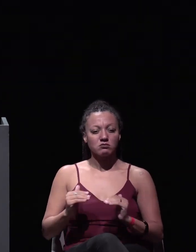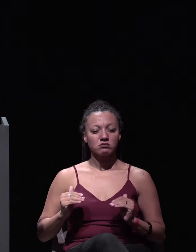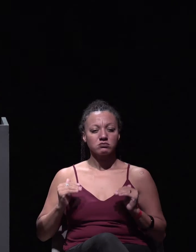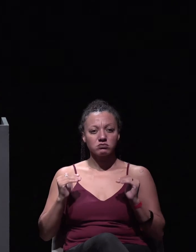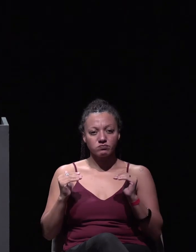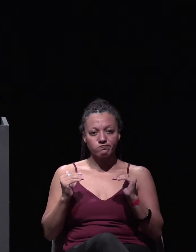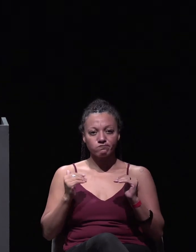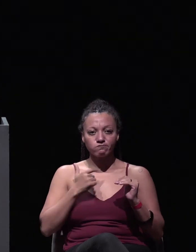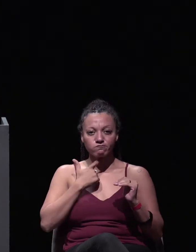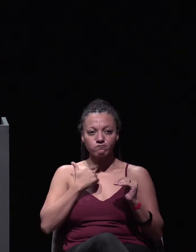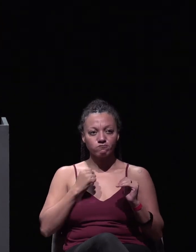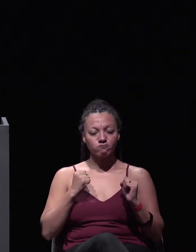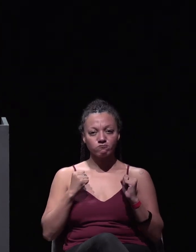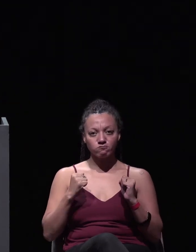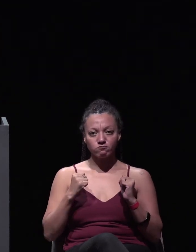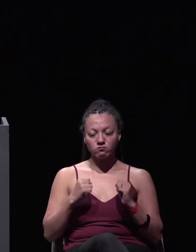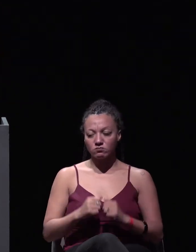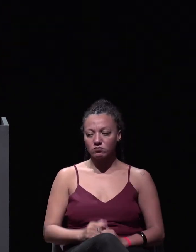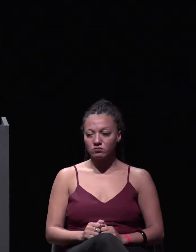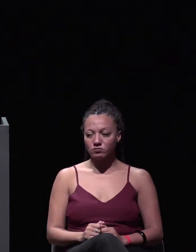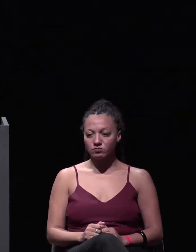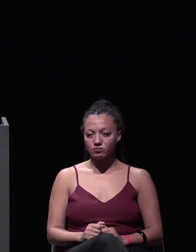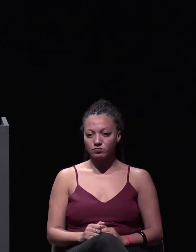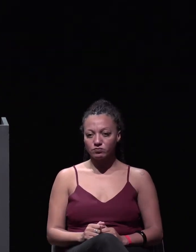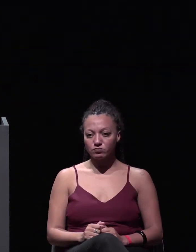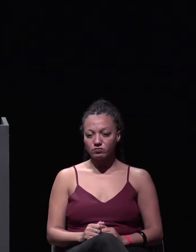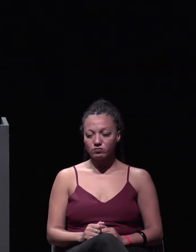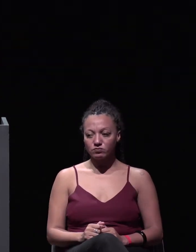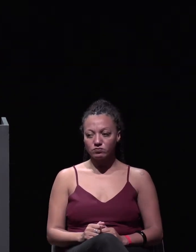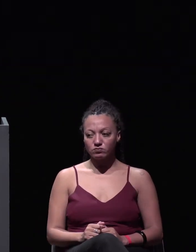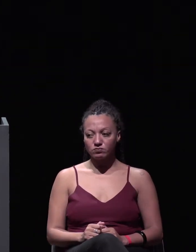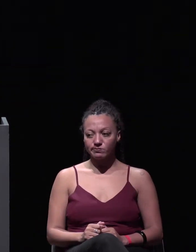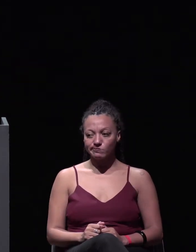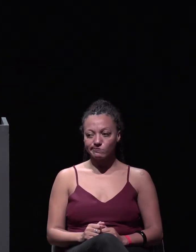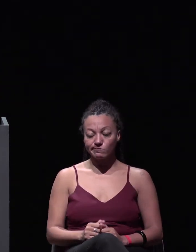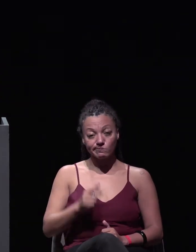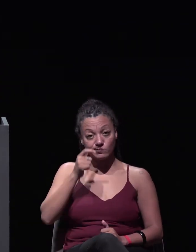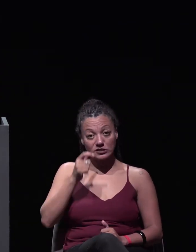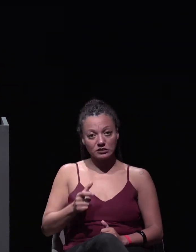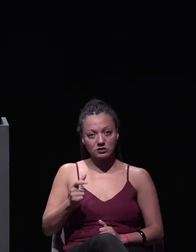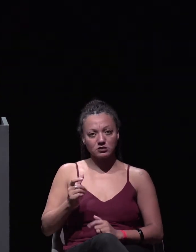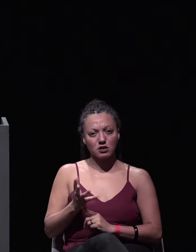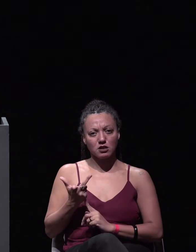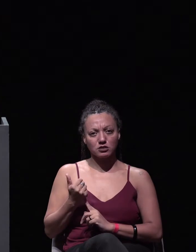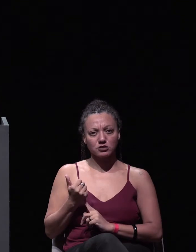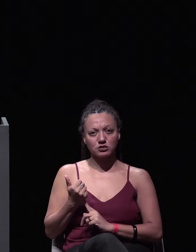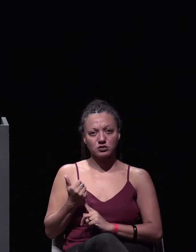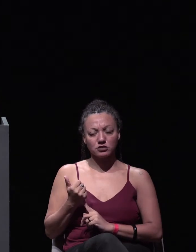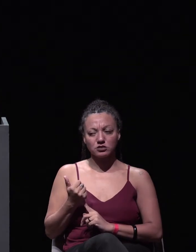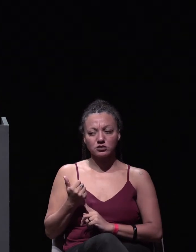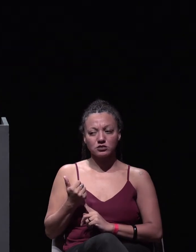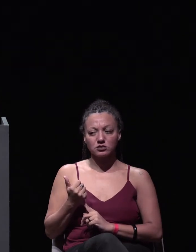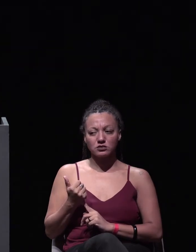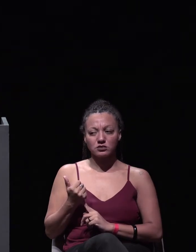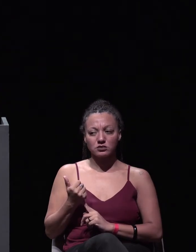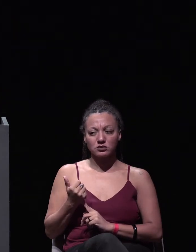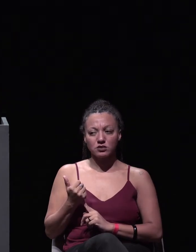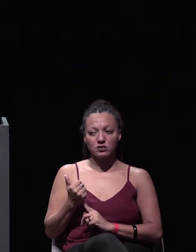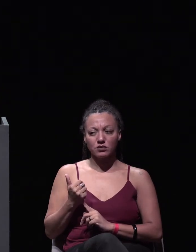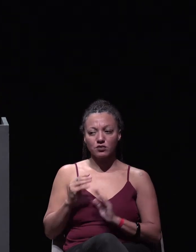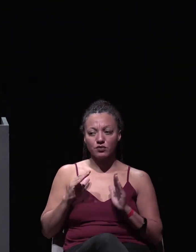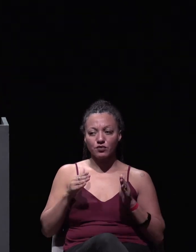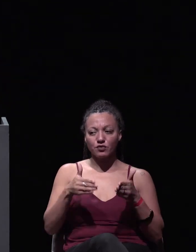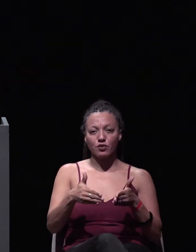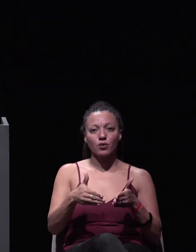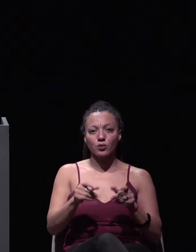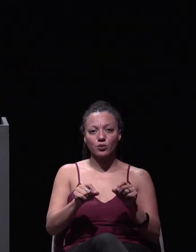e desejável. Em alguns casos, esse interesse dele se recai exclusivamente sobre